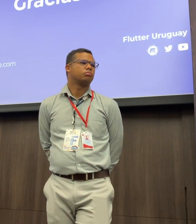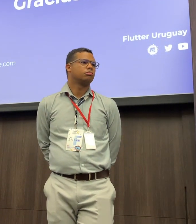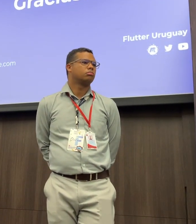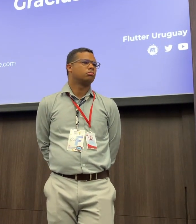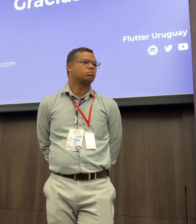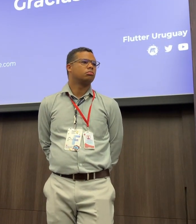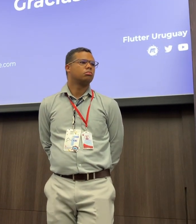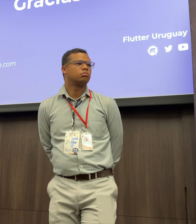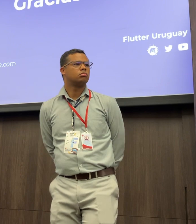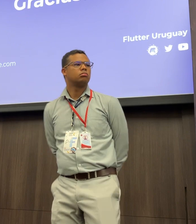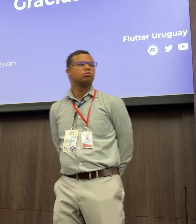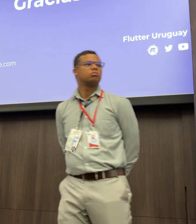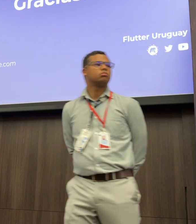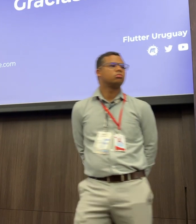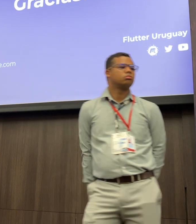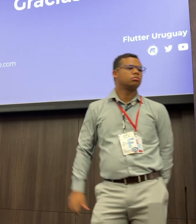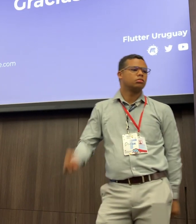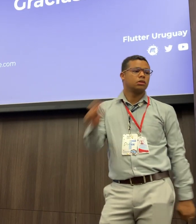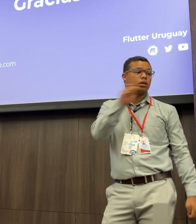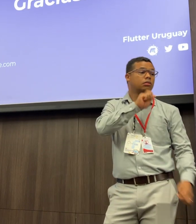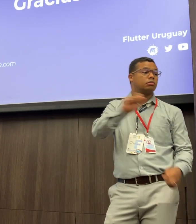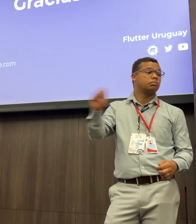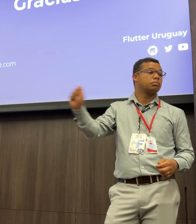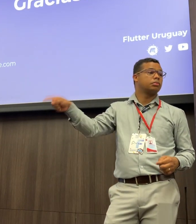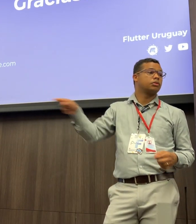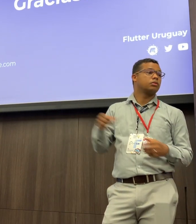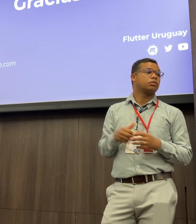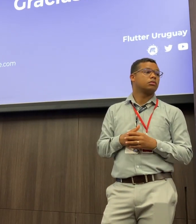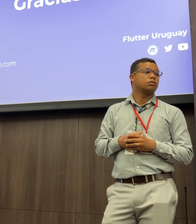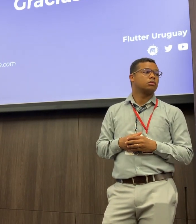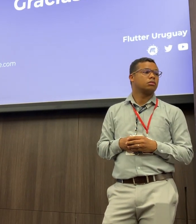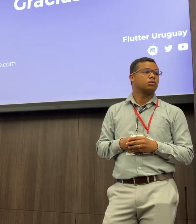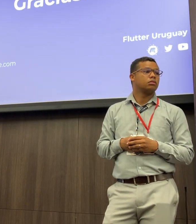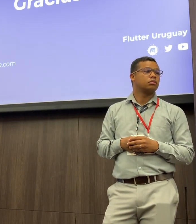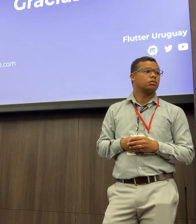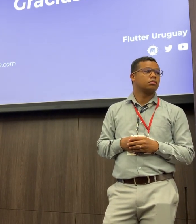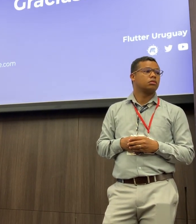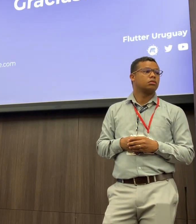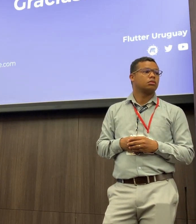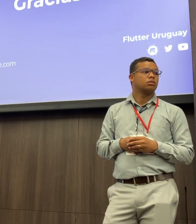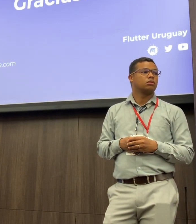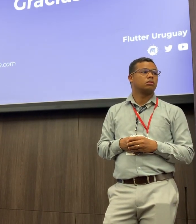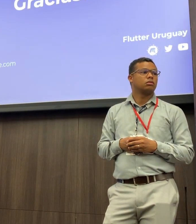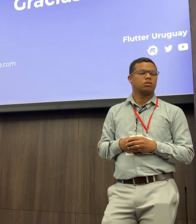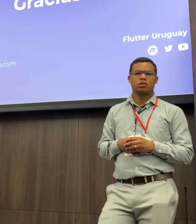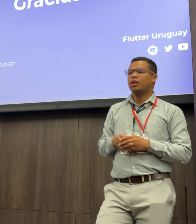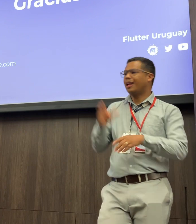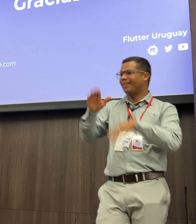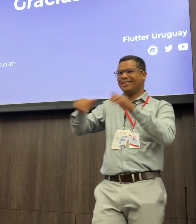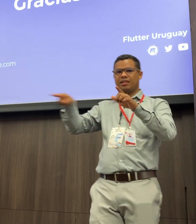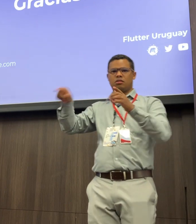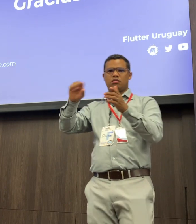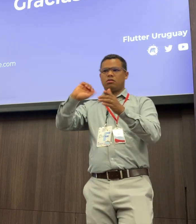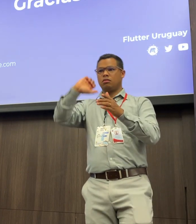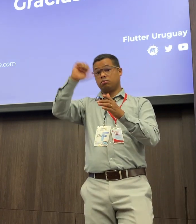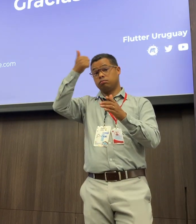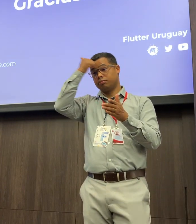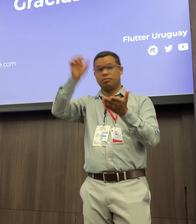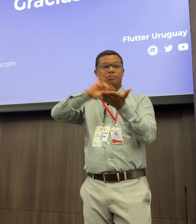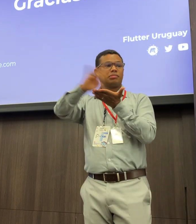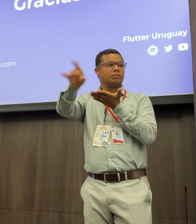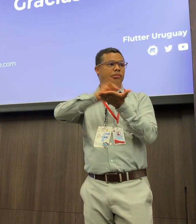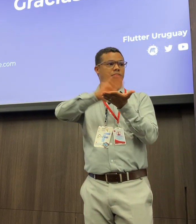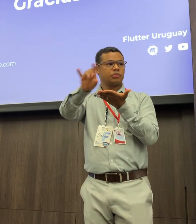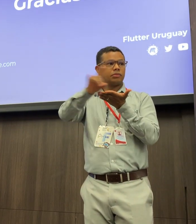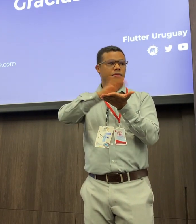Hola Gianfranco, mi pregunta es, dado que los platform channels también se comunican por medio de mensajes, es más